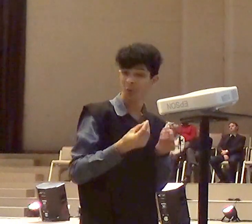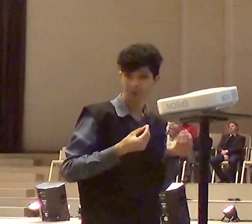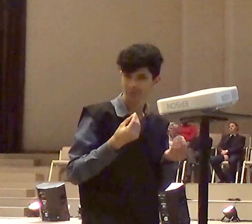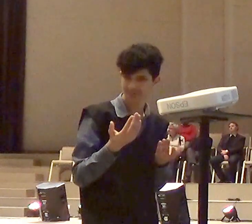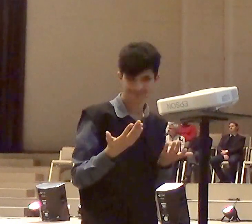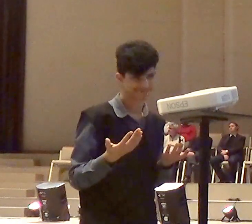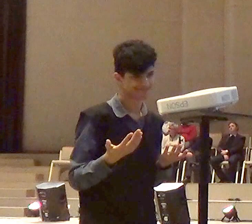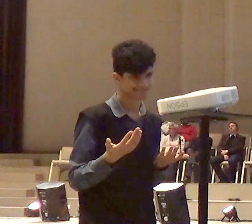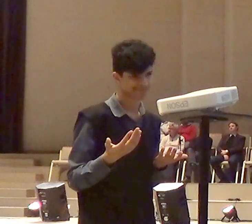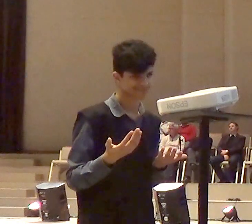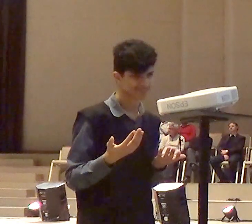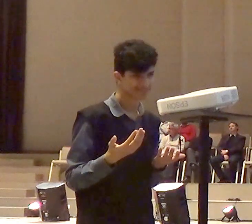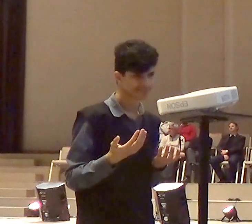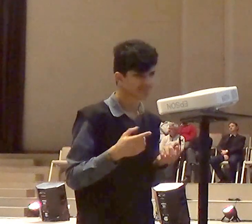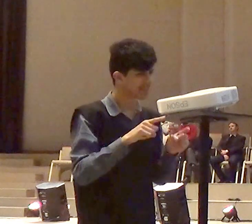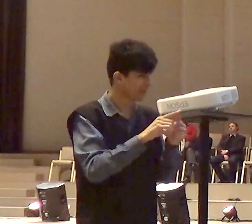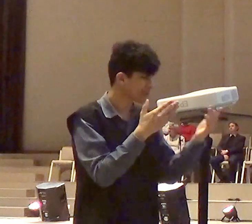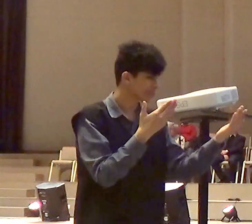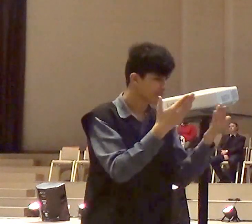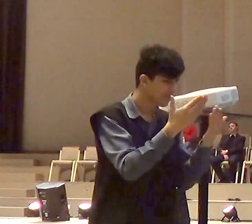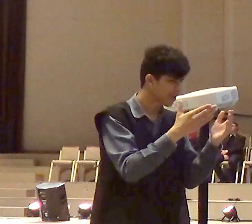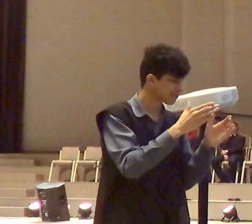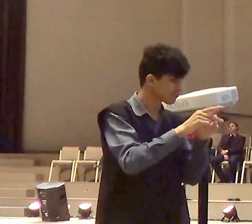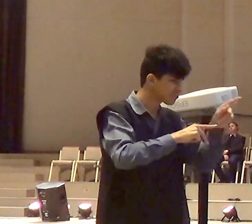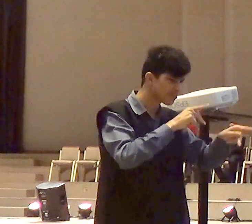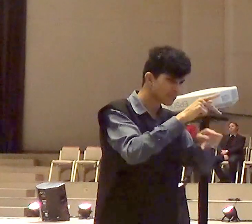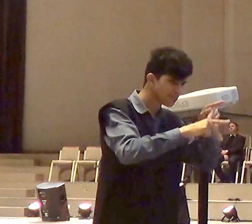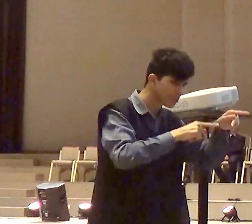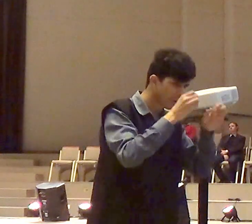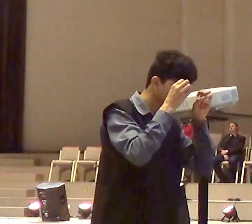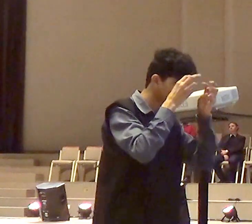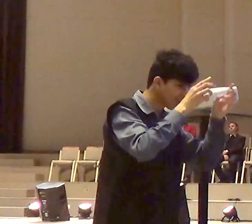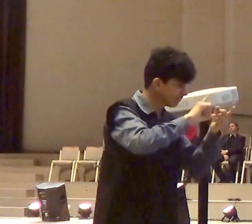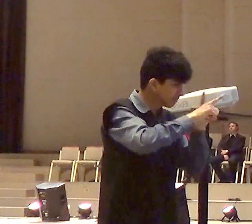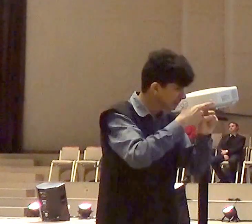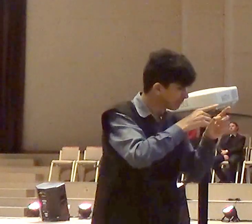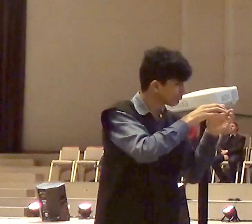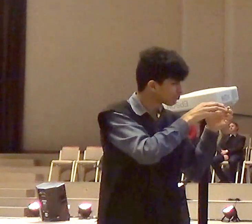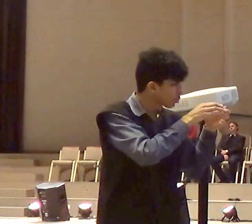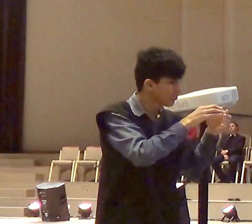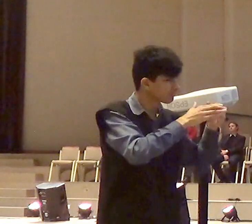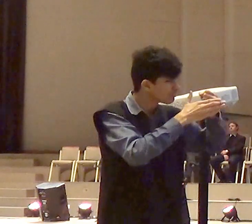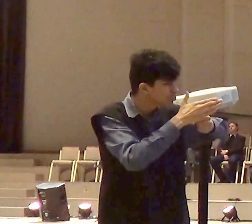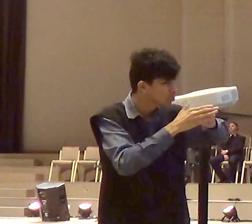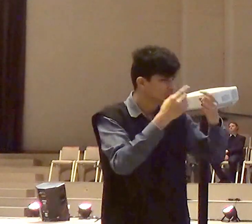adeptos tem que ter uma bandeira tá entendendo